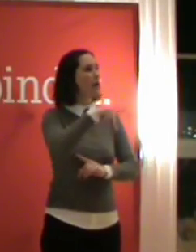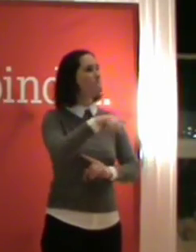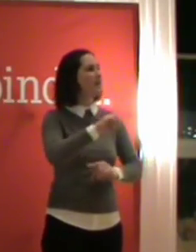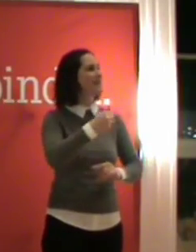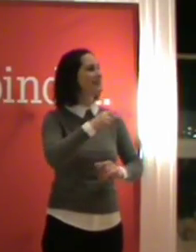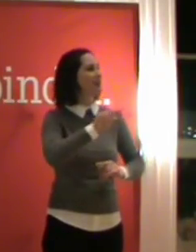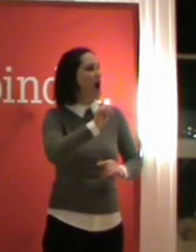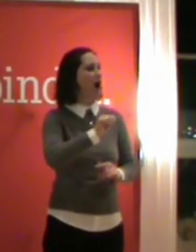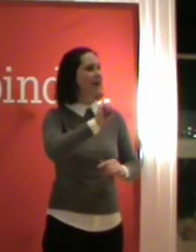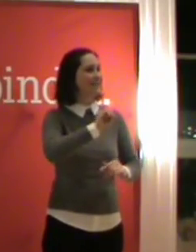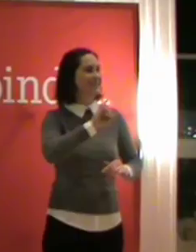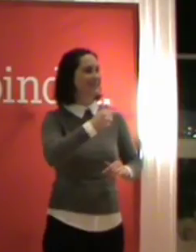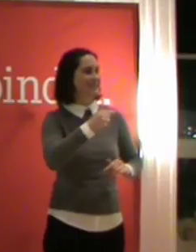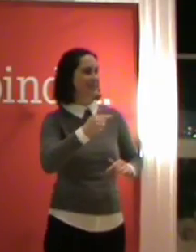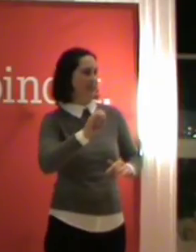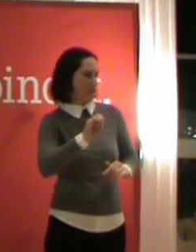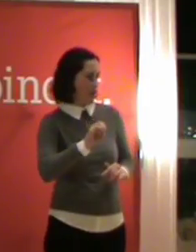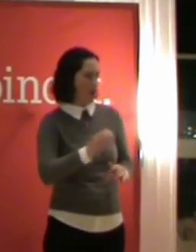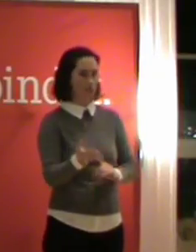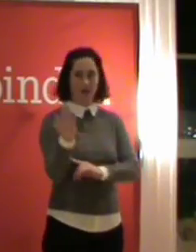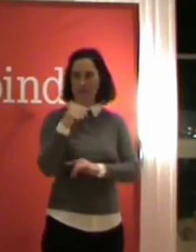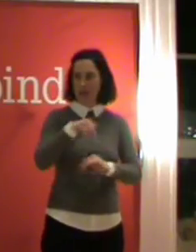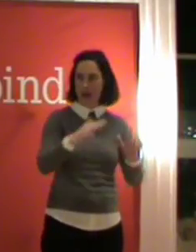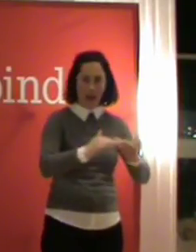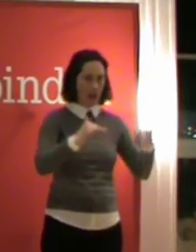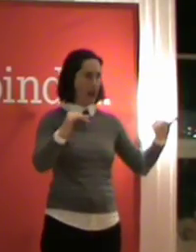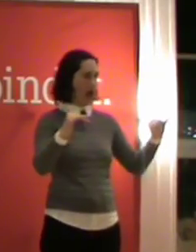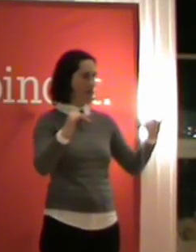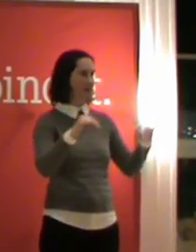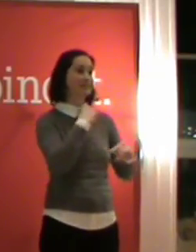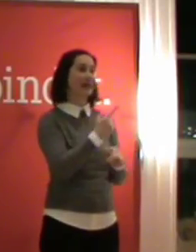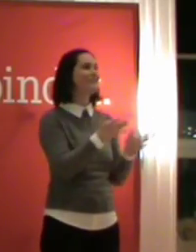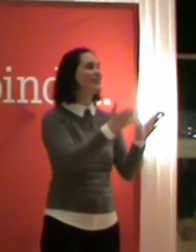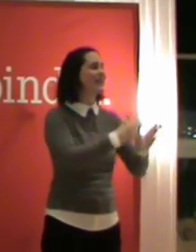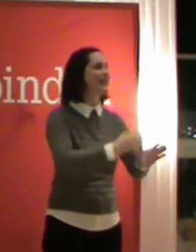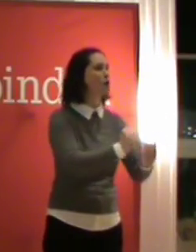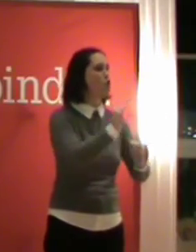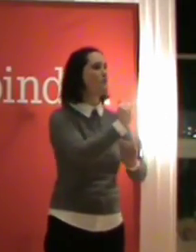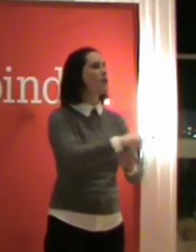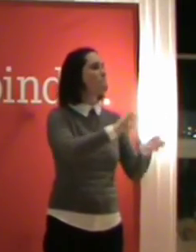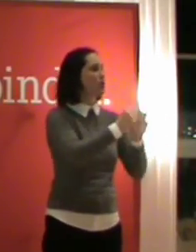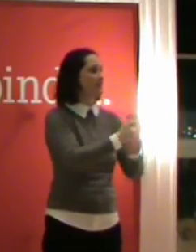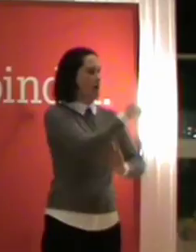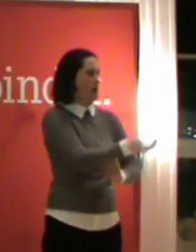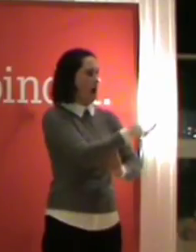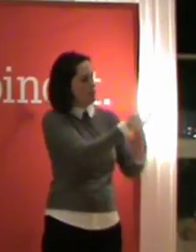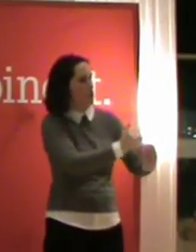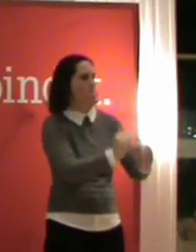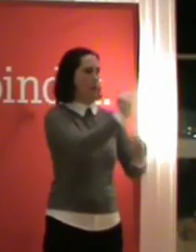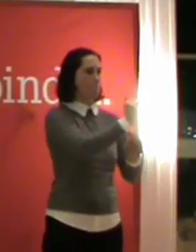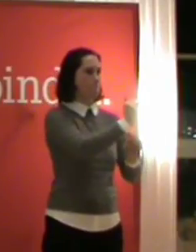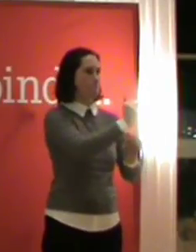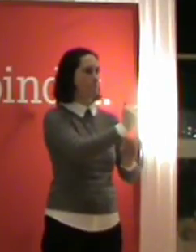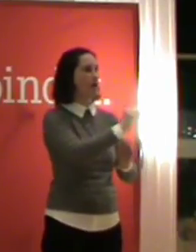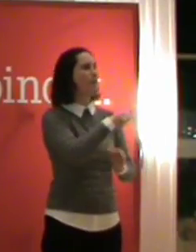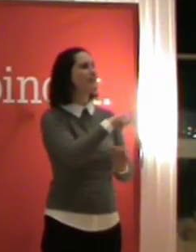hier im Landtag gegen die Diätenerhöhung gestimmt hat. Und dann hieß es ja immer so, naja,